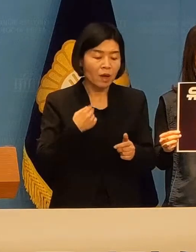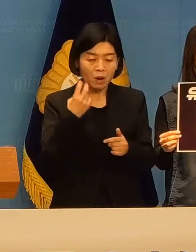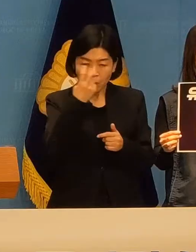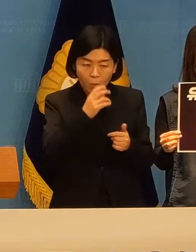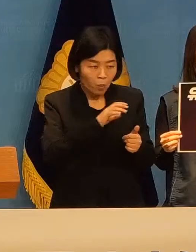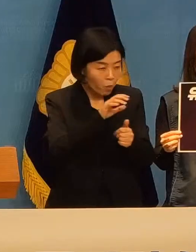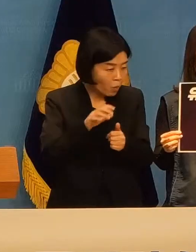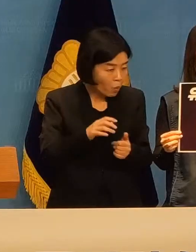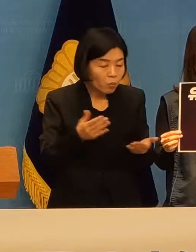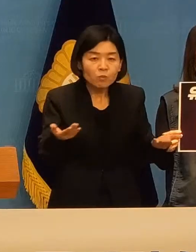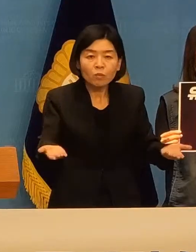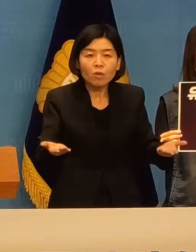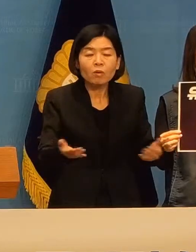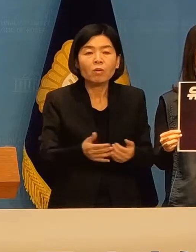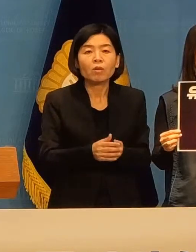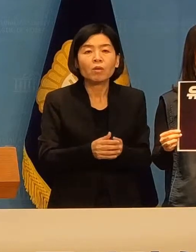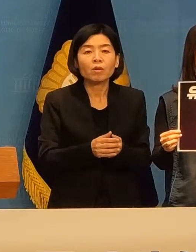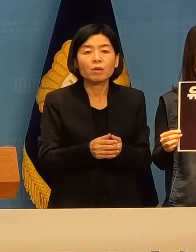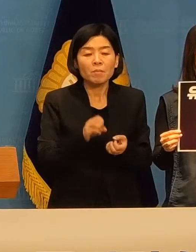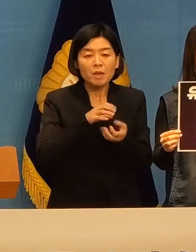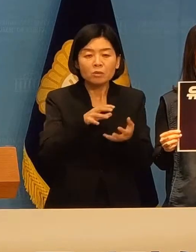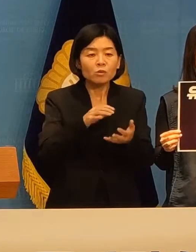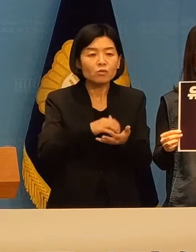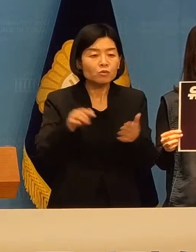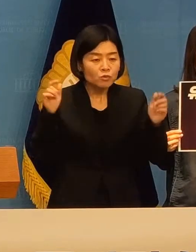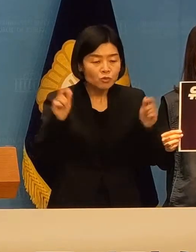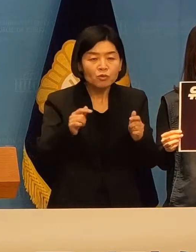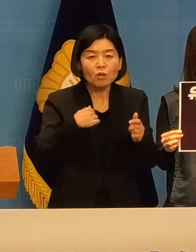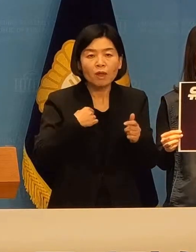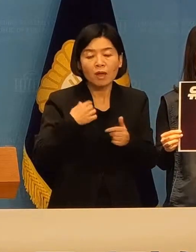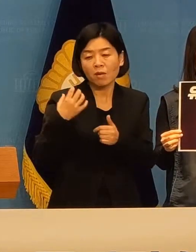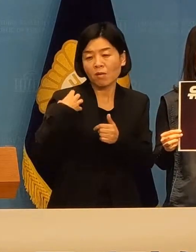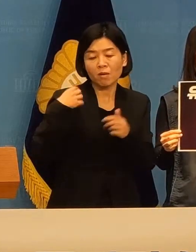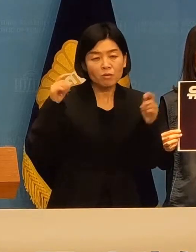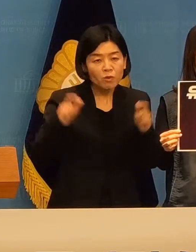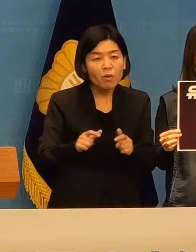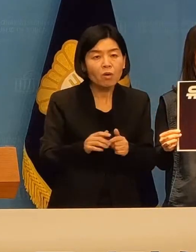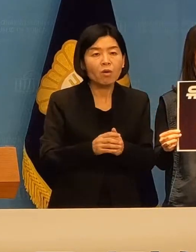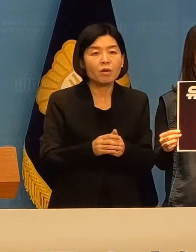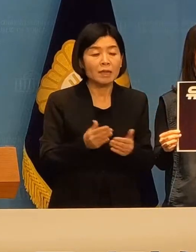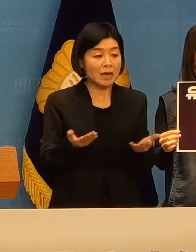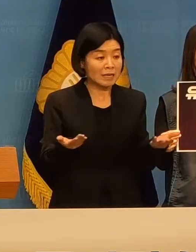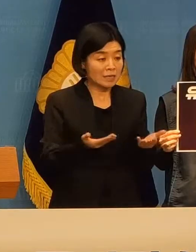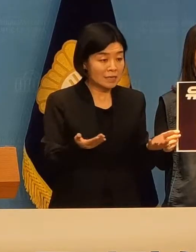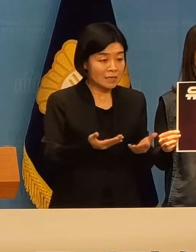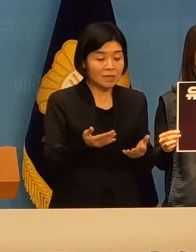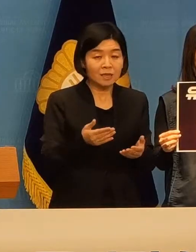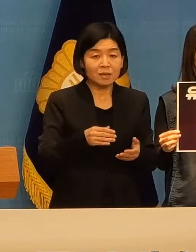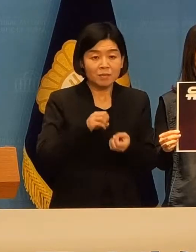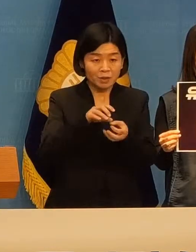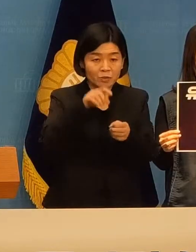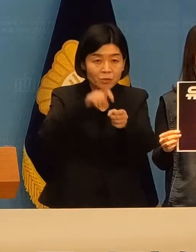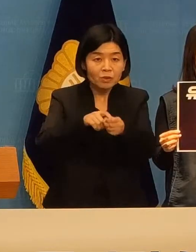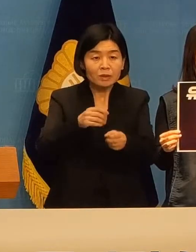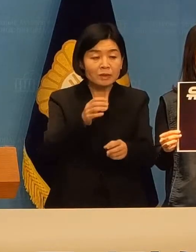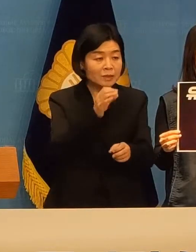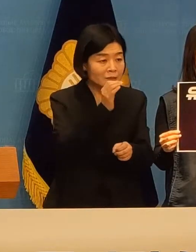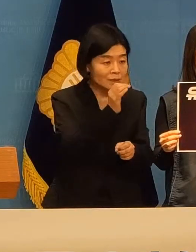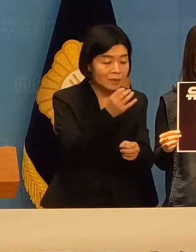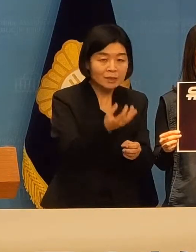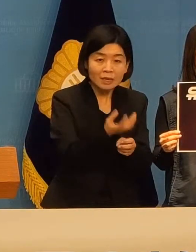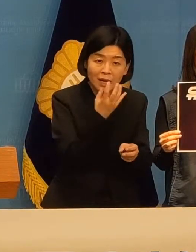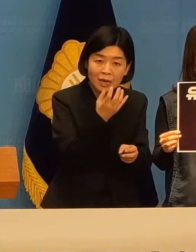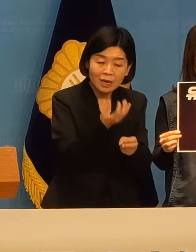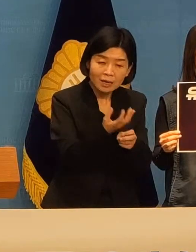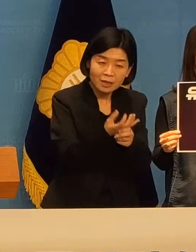채 해고되었습니다. 마트에 일하기 위해 수천의 돈을 들여 차량 구입과 차량 도생을 하고 수백의